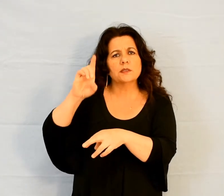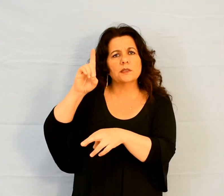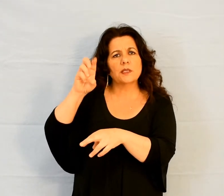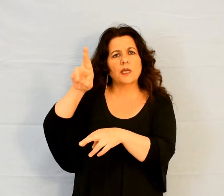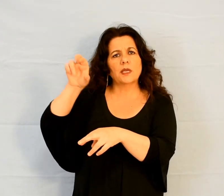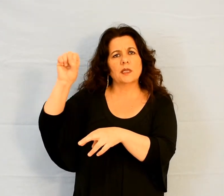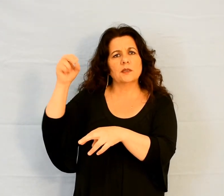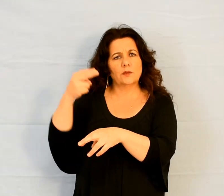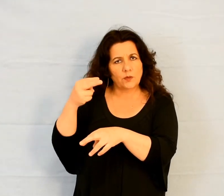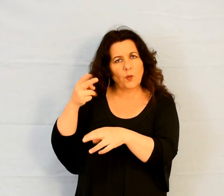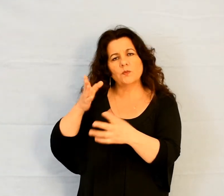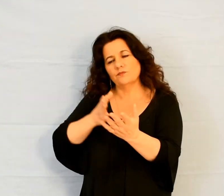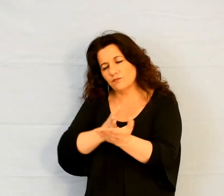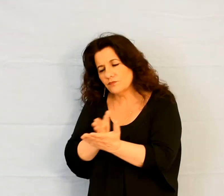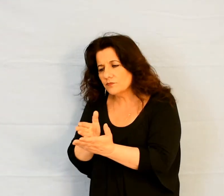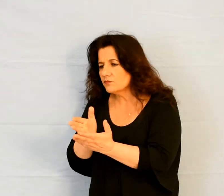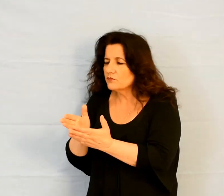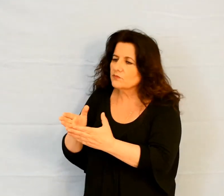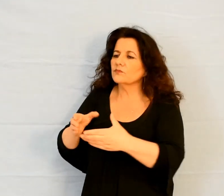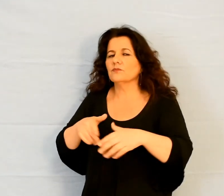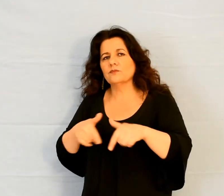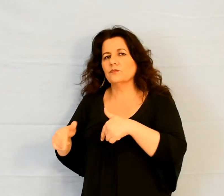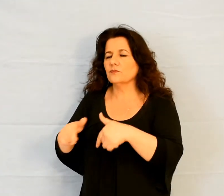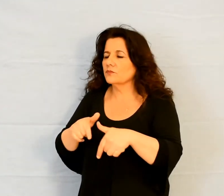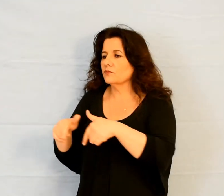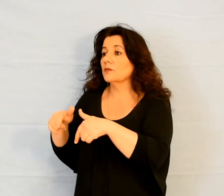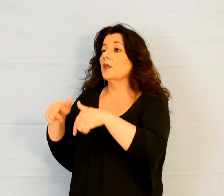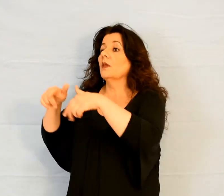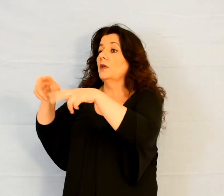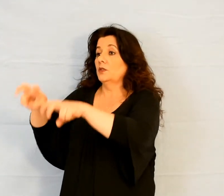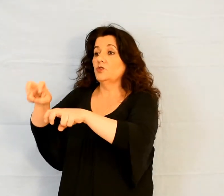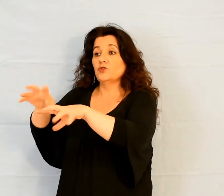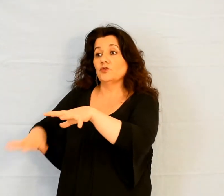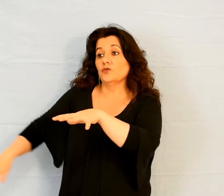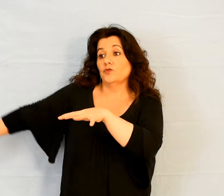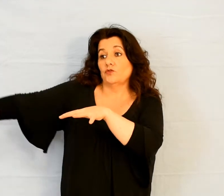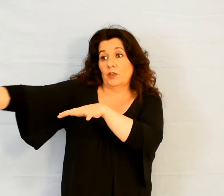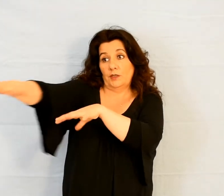Il y avait là un jardin dans lequel il entra avec ses disciples.